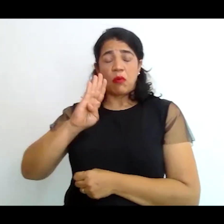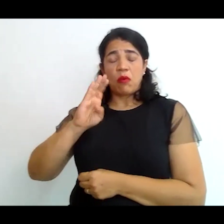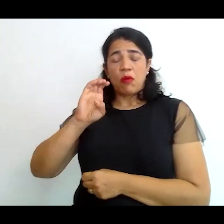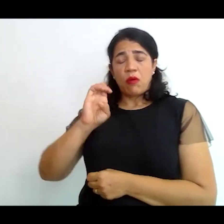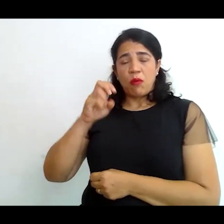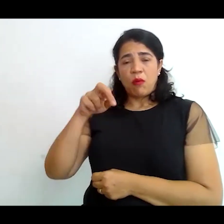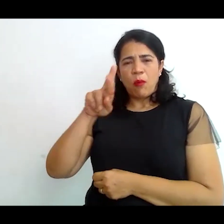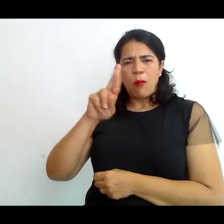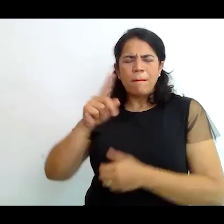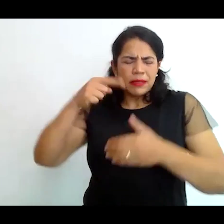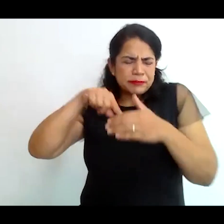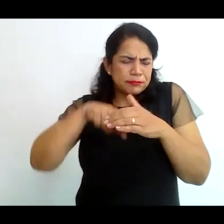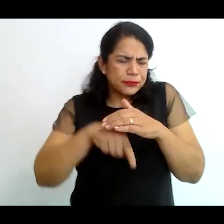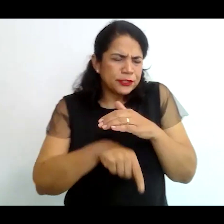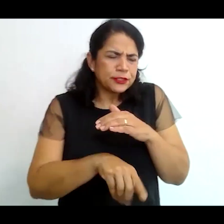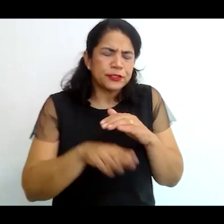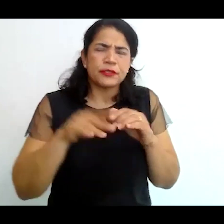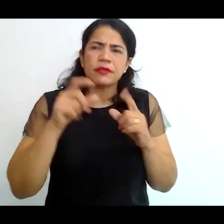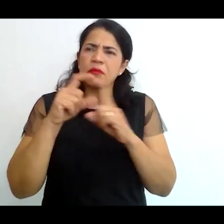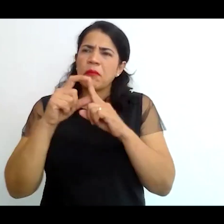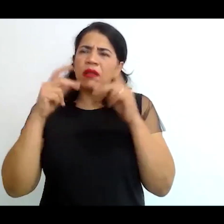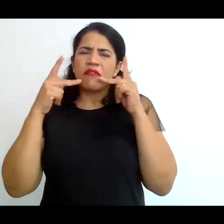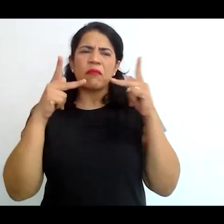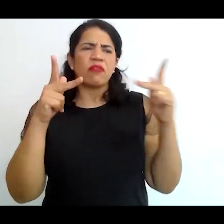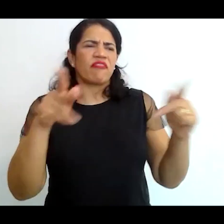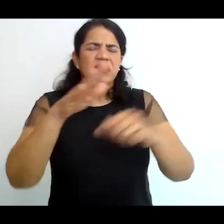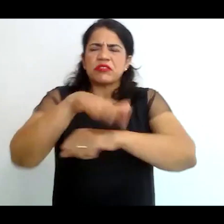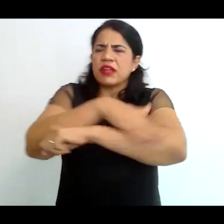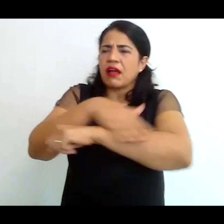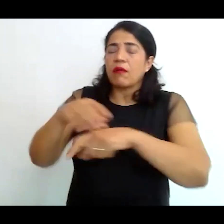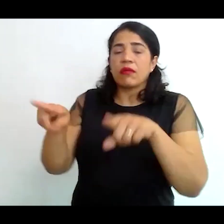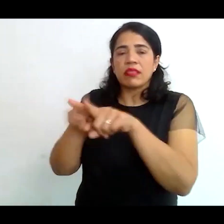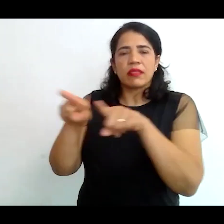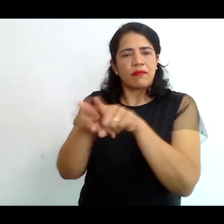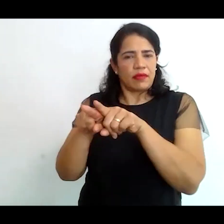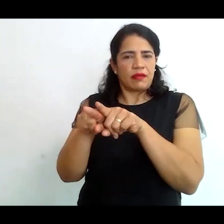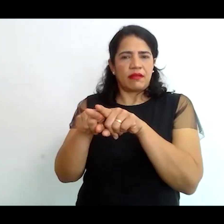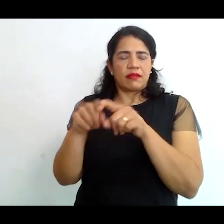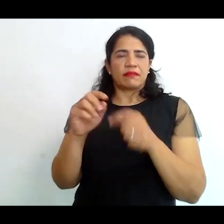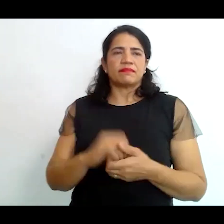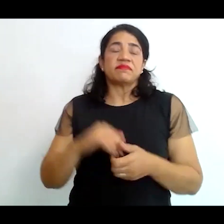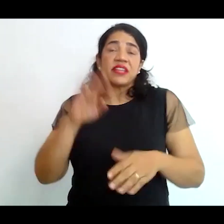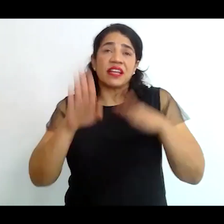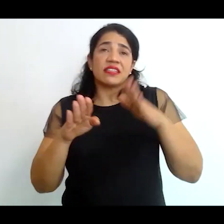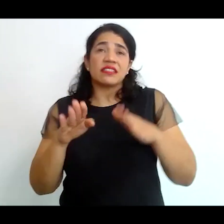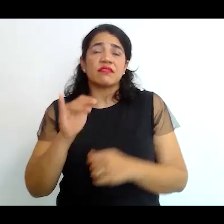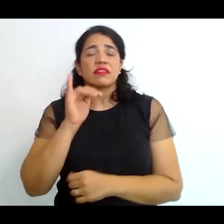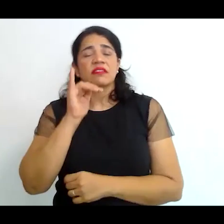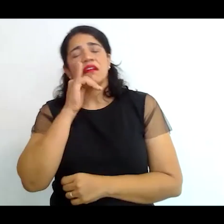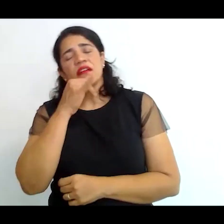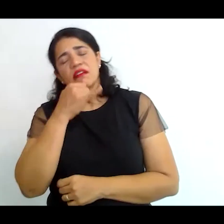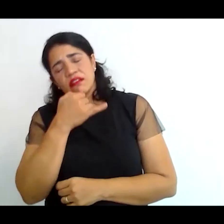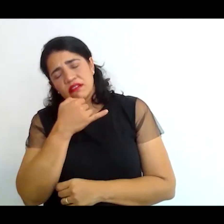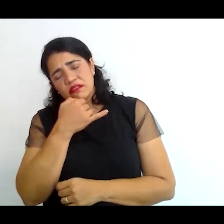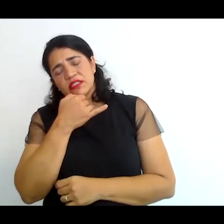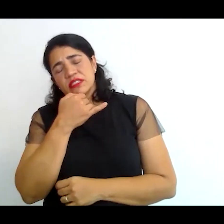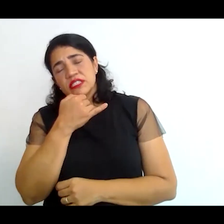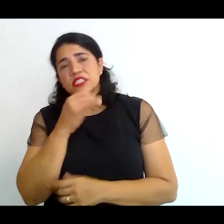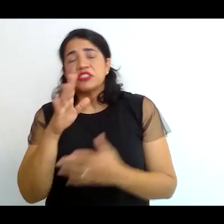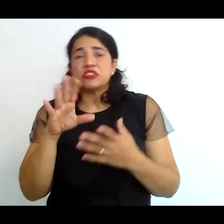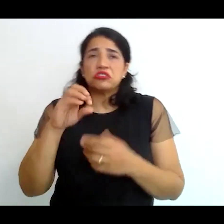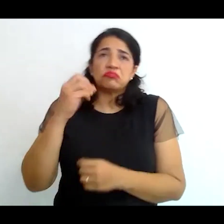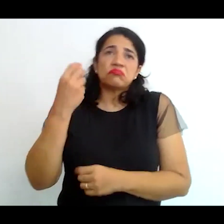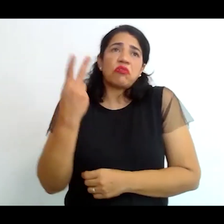rua, imersão, né? Deu um pouco de apatia, junta a turma, imersão na palavra. Irmãos, é isso que